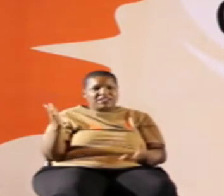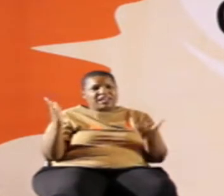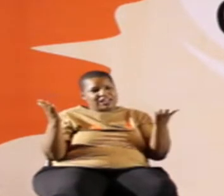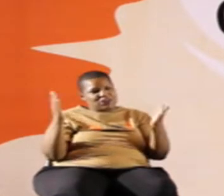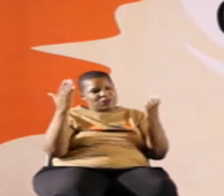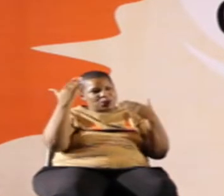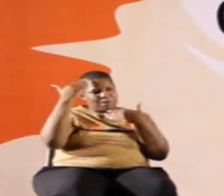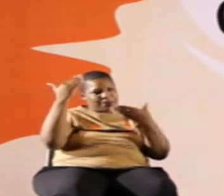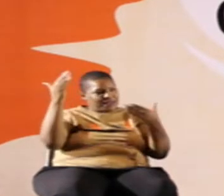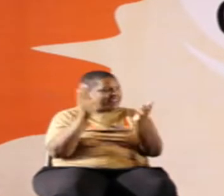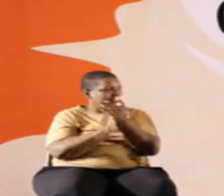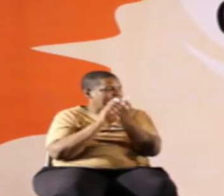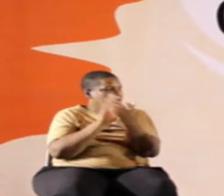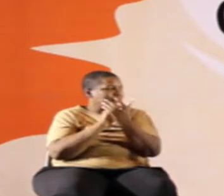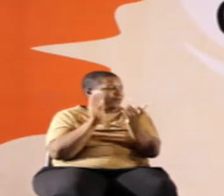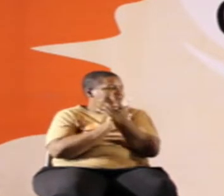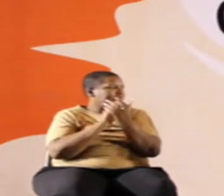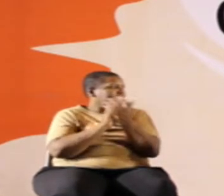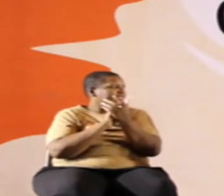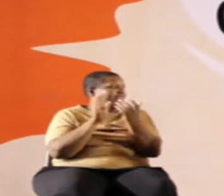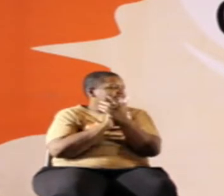Obrigada.